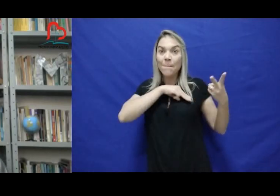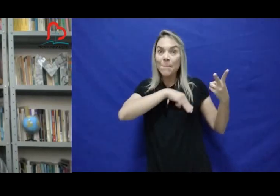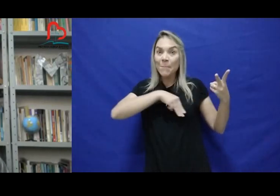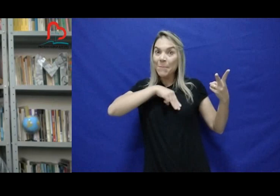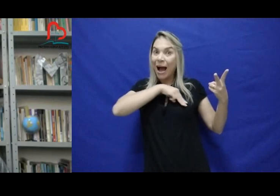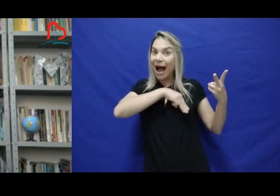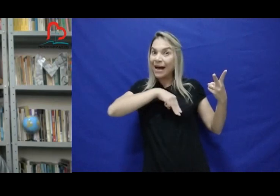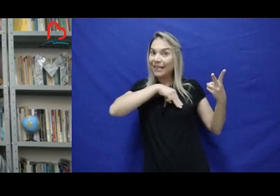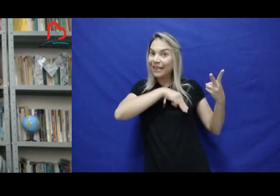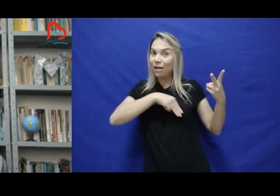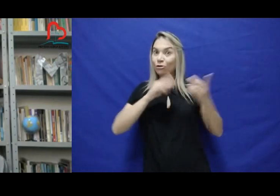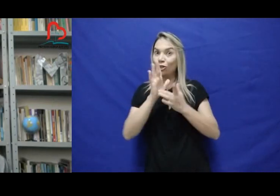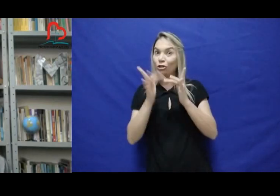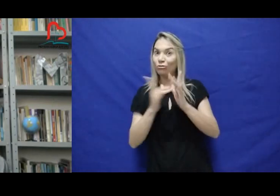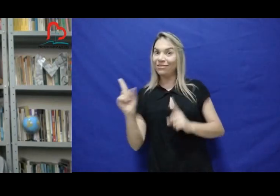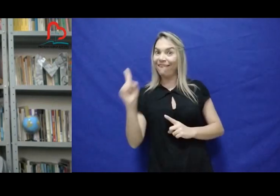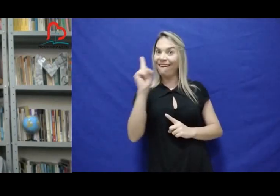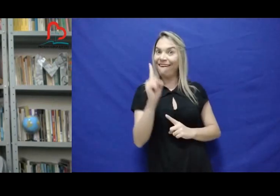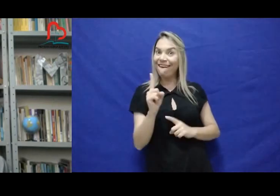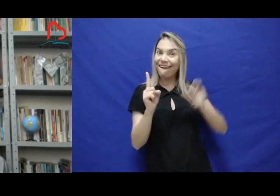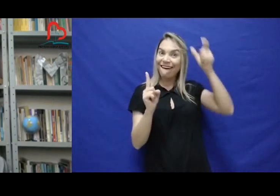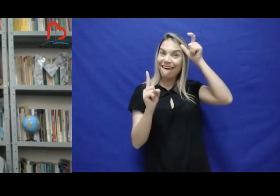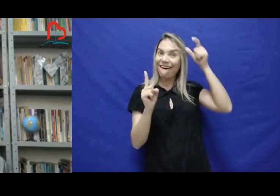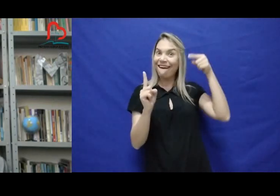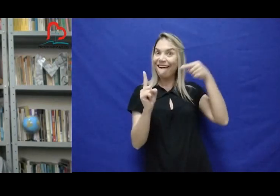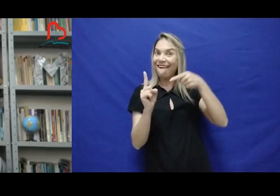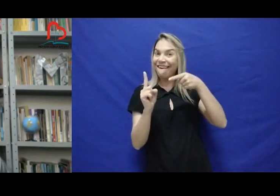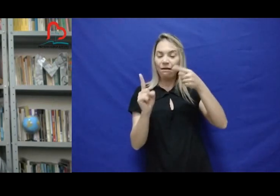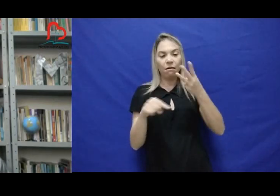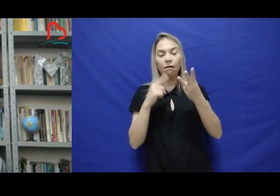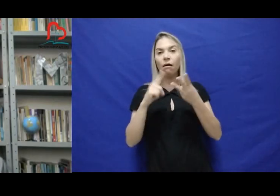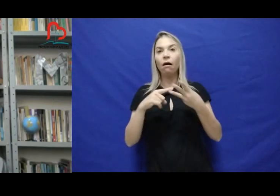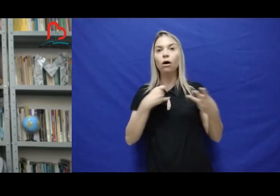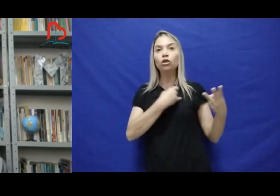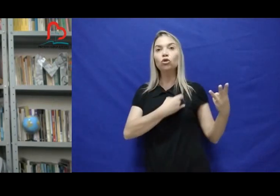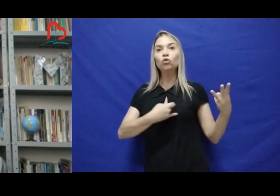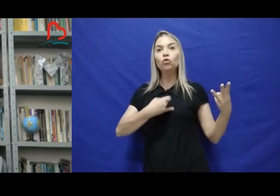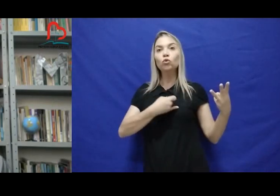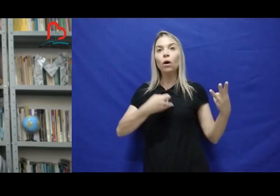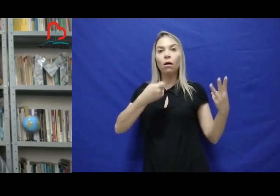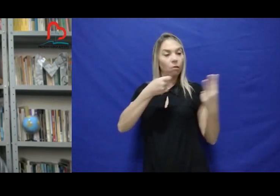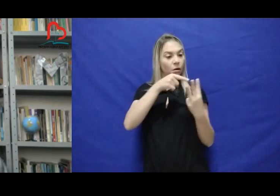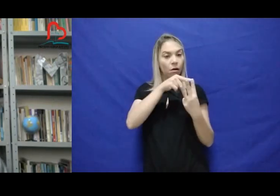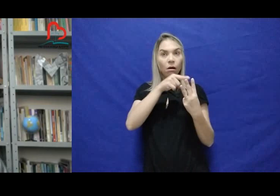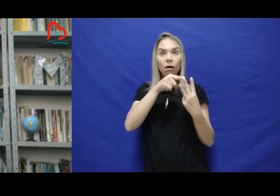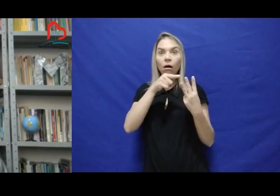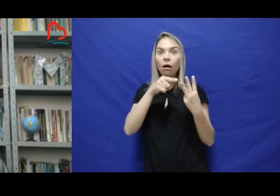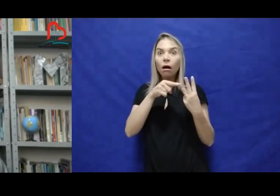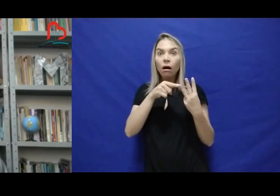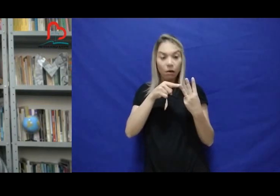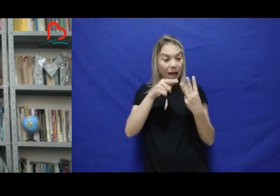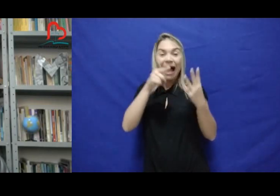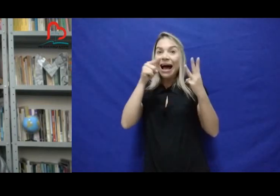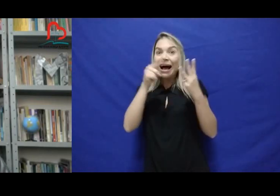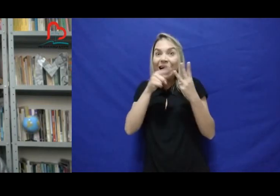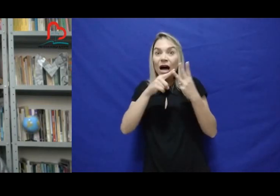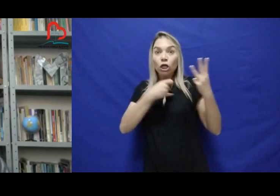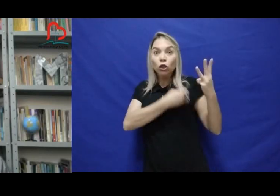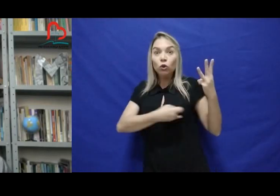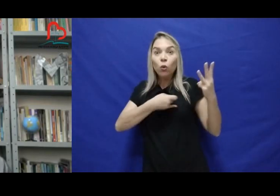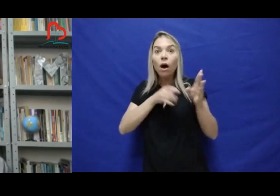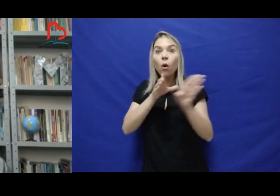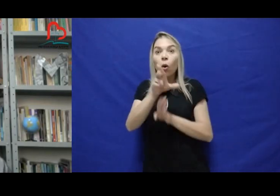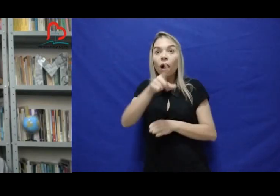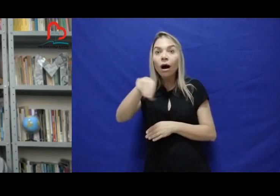sua esposa, em Mateus, ao apresentar o segundo Adão, que é Cristo, e depois o apóstolo João, ao falar